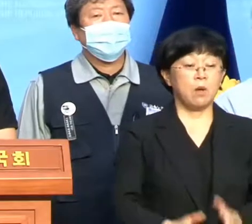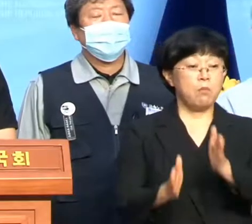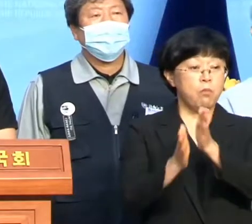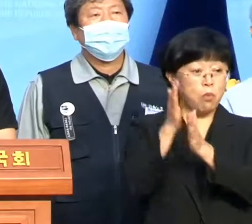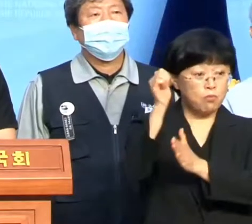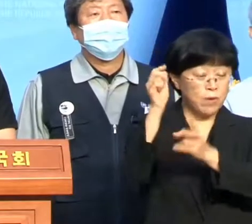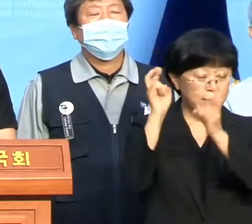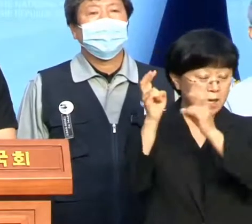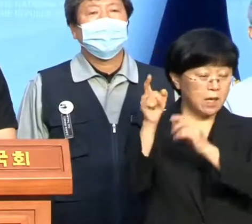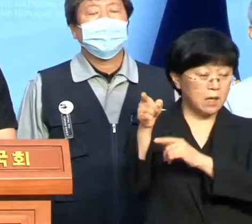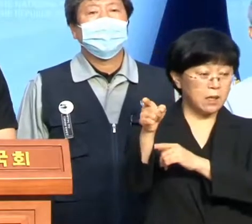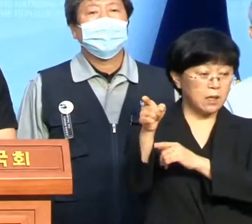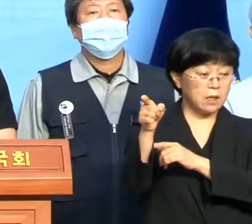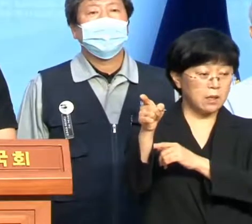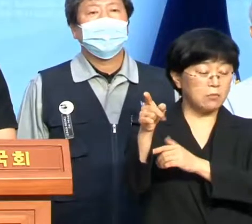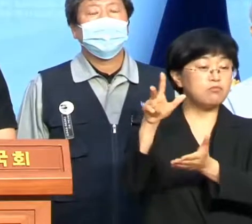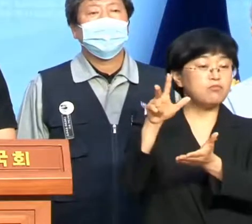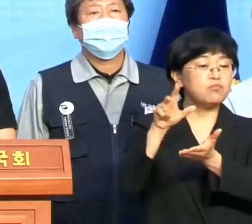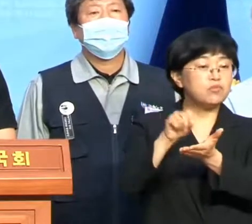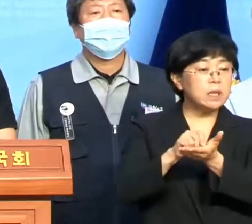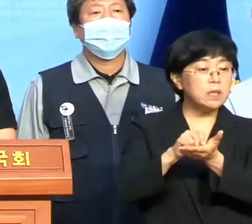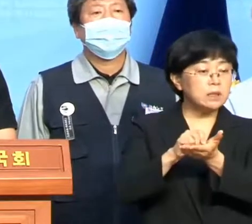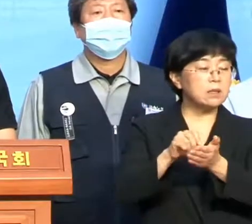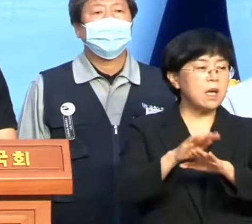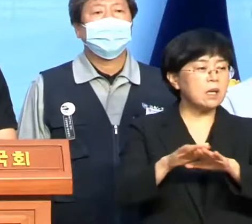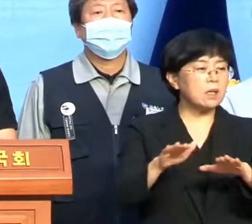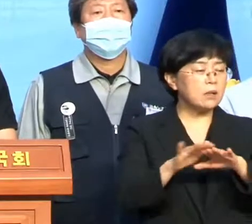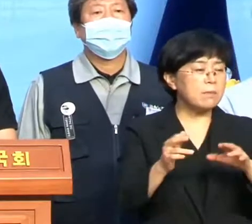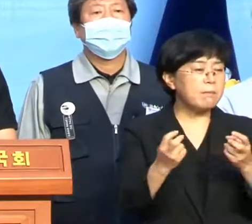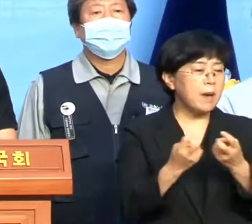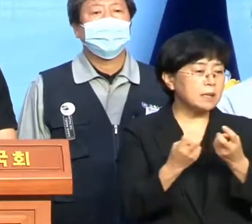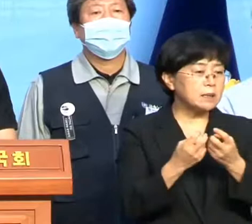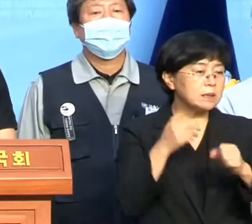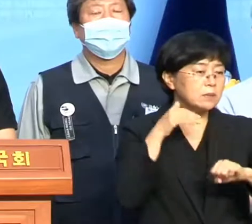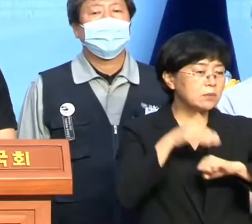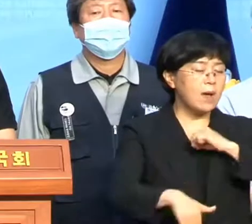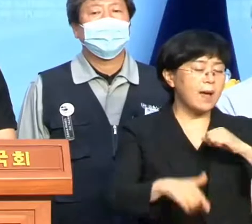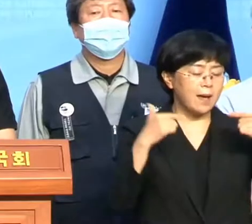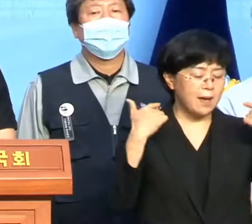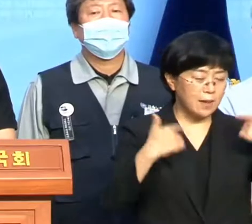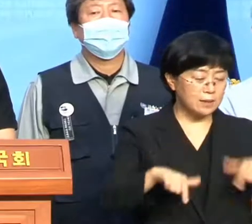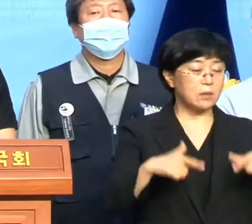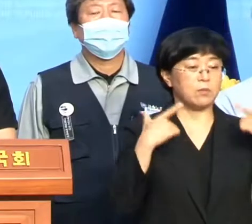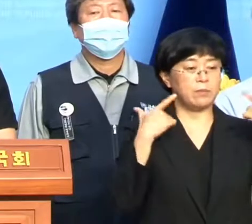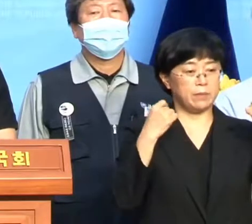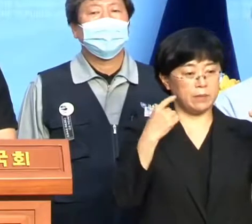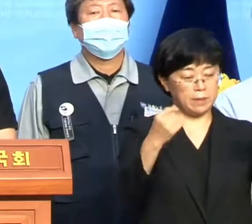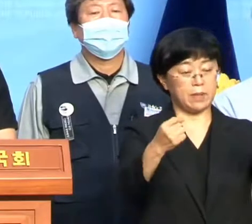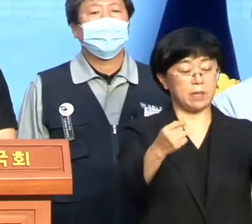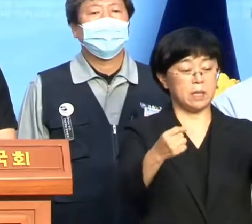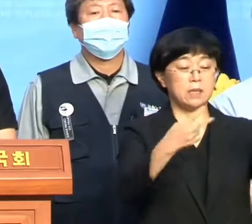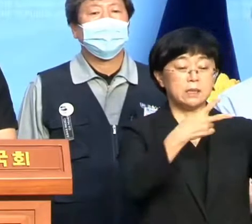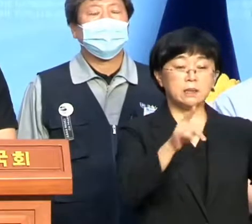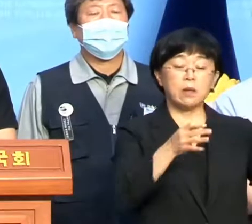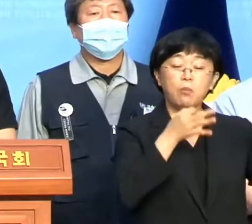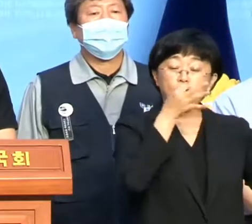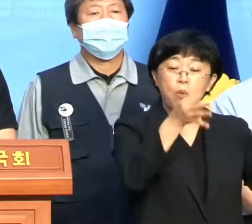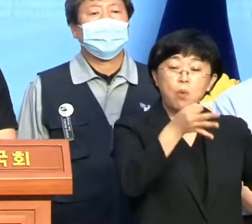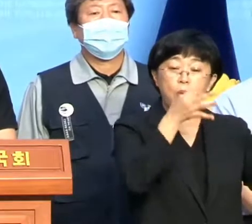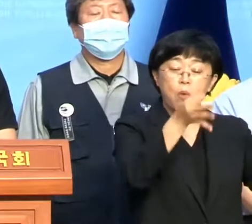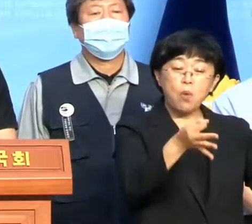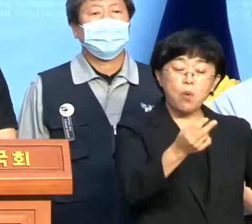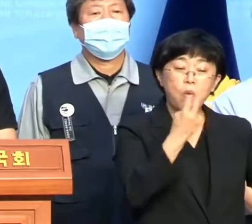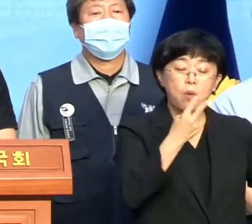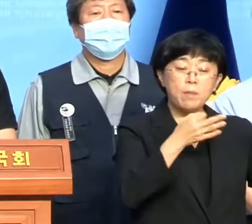문제를 통합하려는 방법도 항상 똑같다 4대 보험 제나